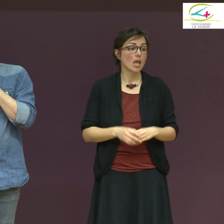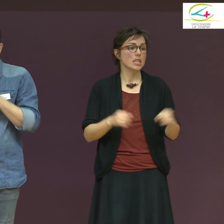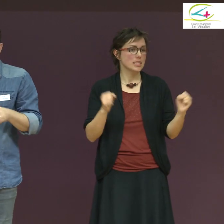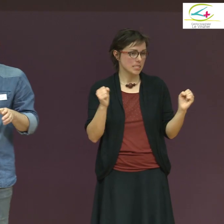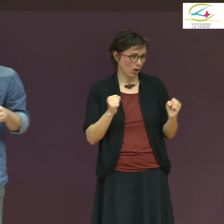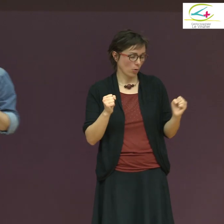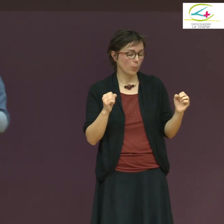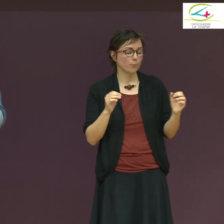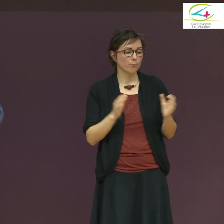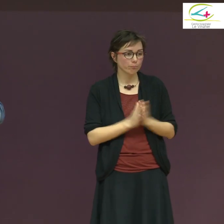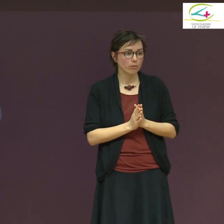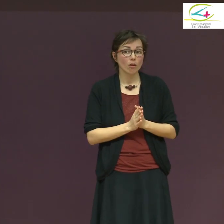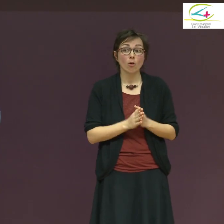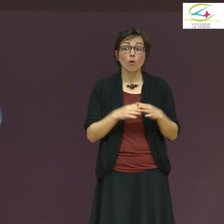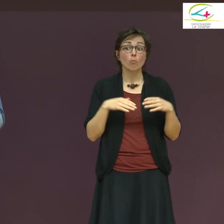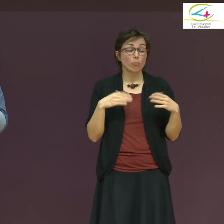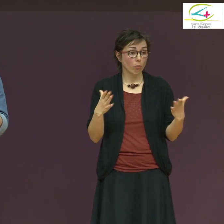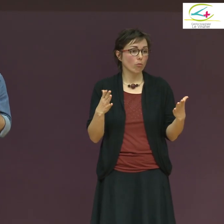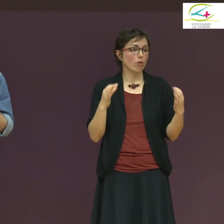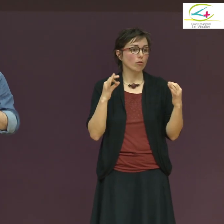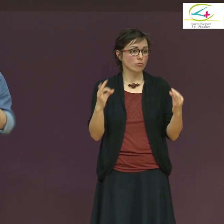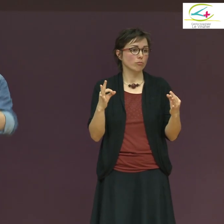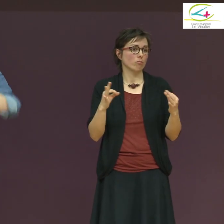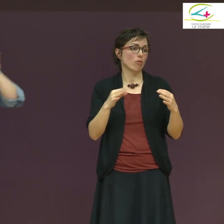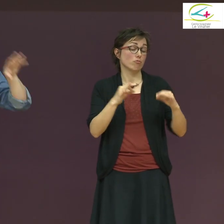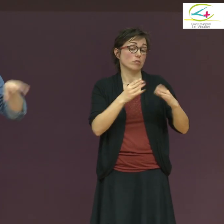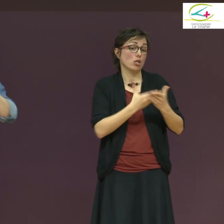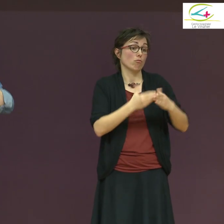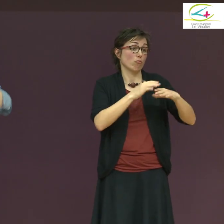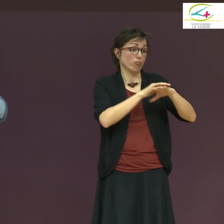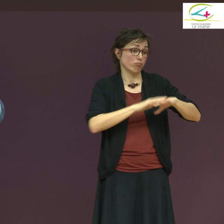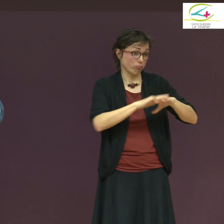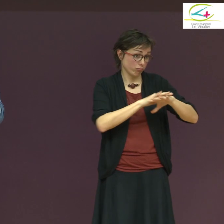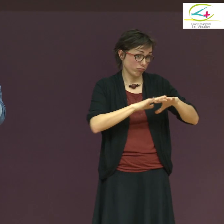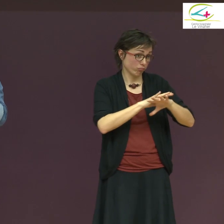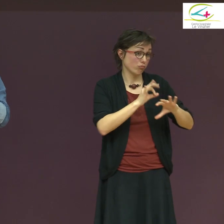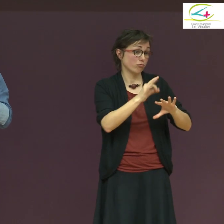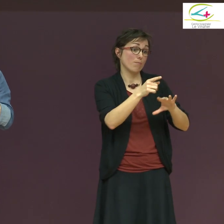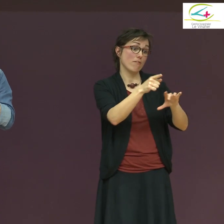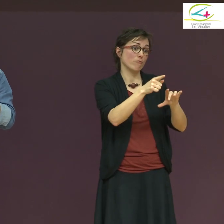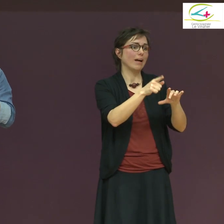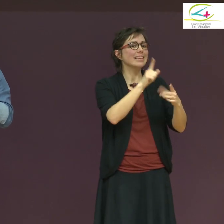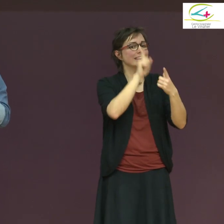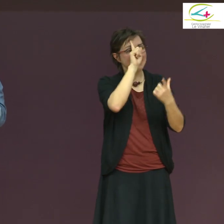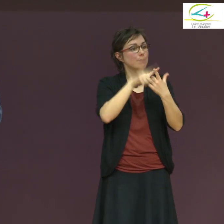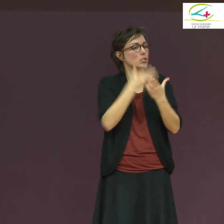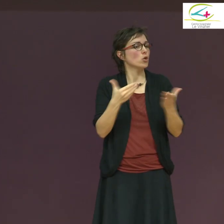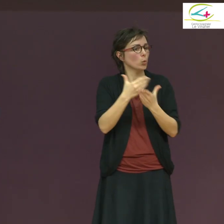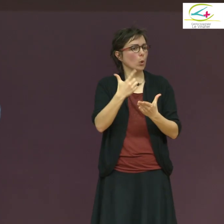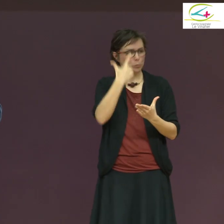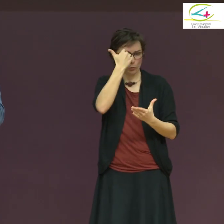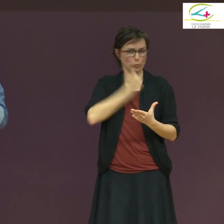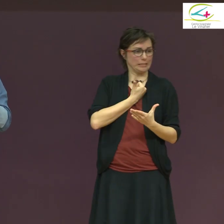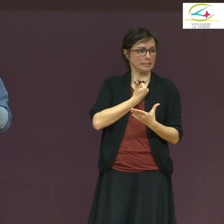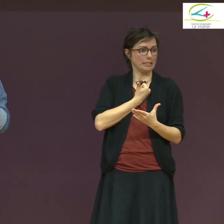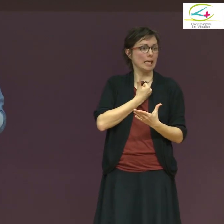Alors, je vais vous renvoyer le c'est assez flou parce que là, vous prenez le suicide par un bout, hein,